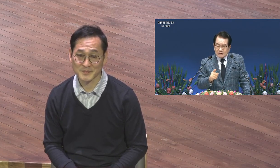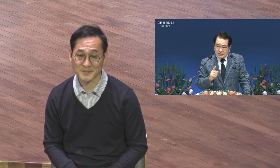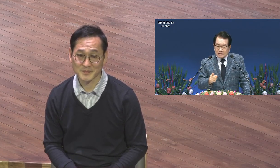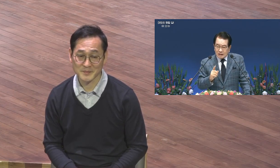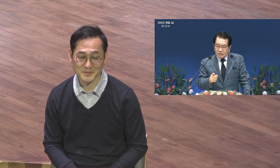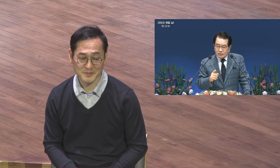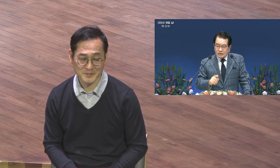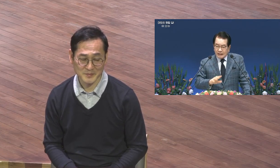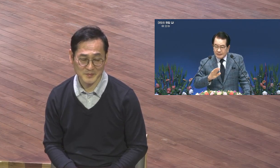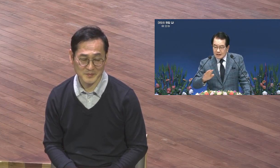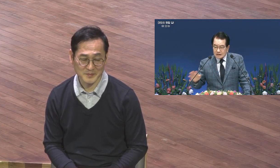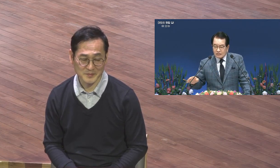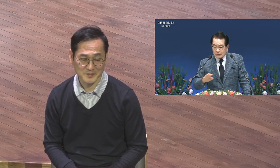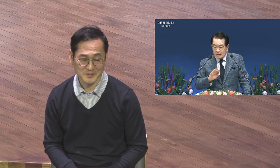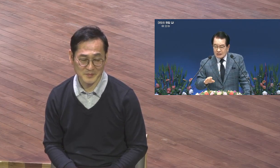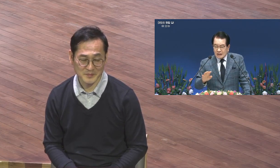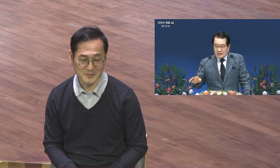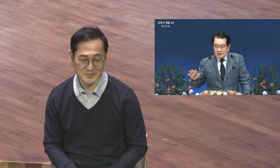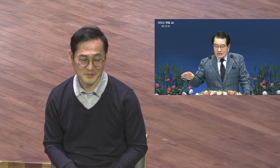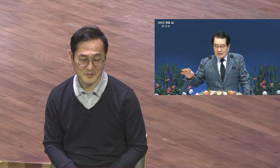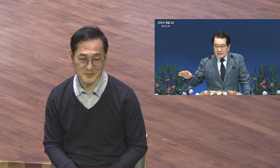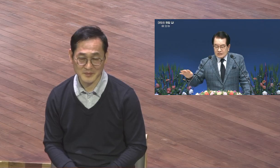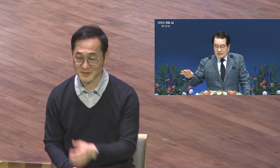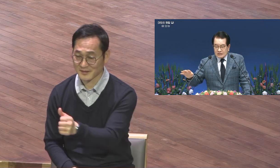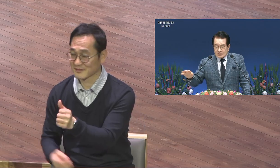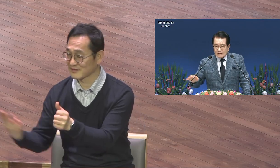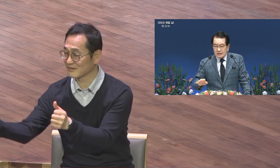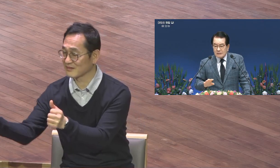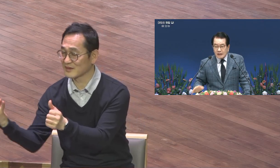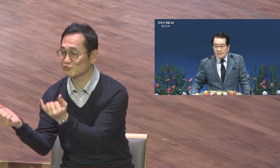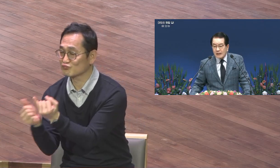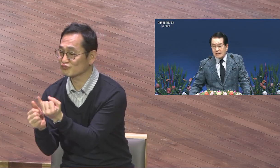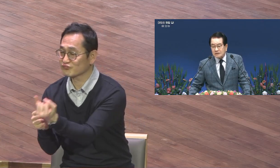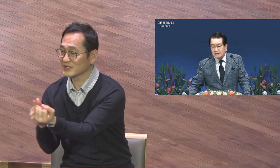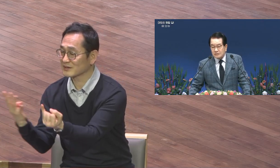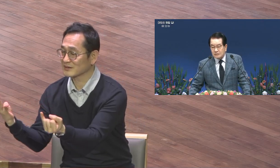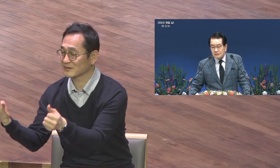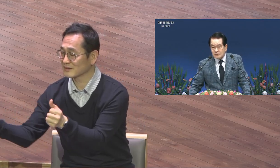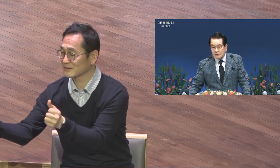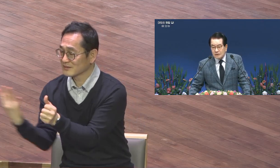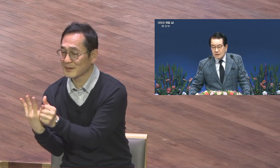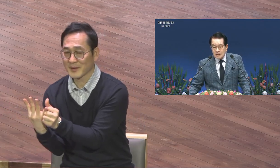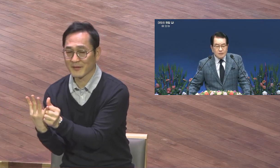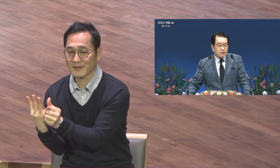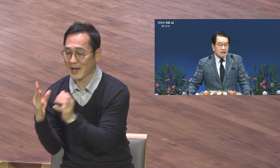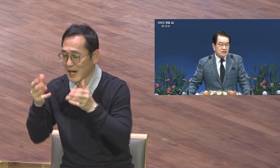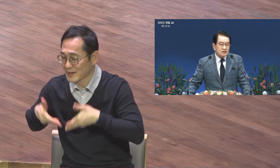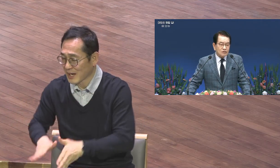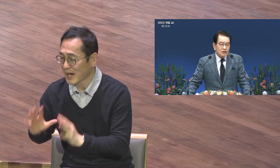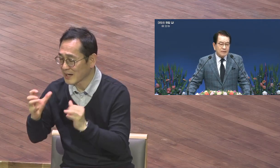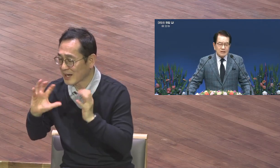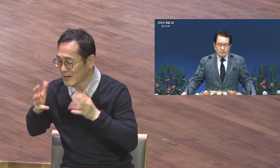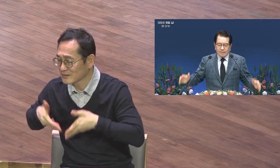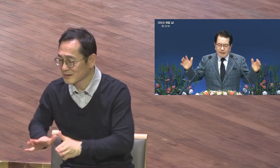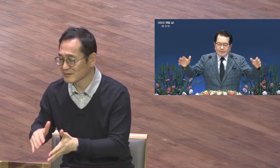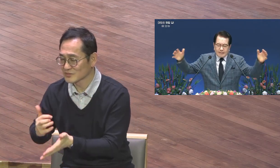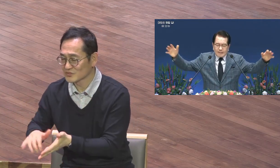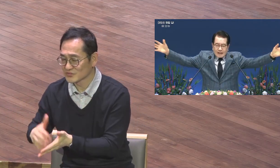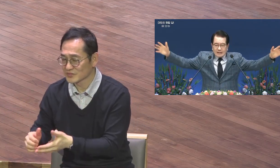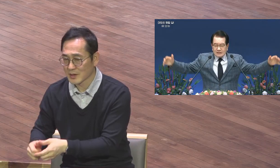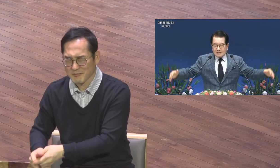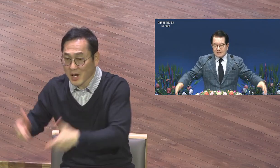살면서 나는 자식하고 네 명 여자하고 사는 자식 얼마나 많겠어요? 일부 다처에 들어오니까